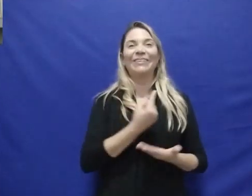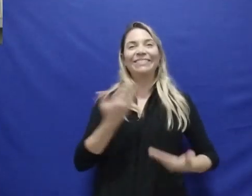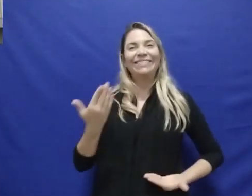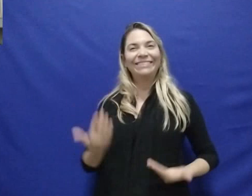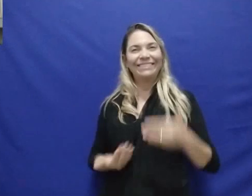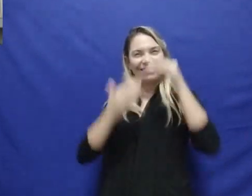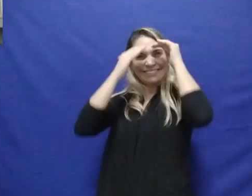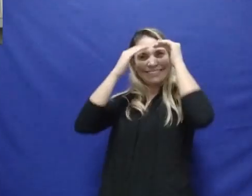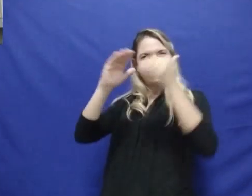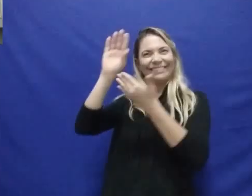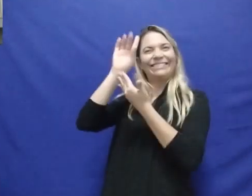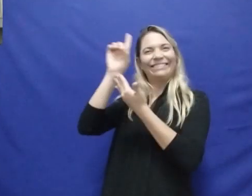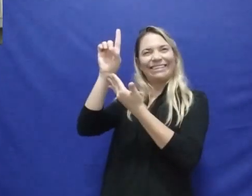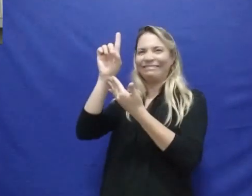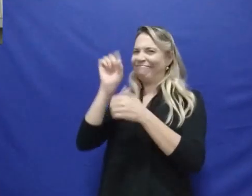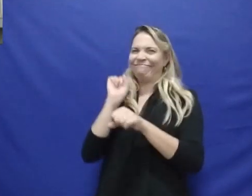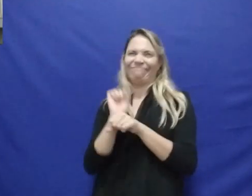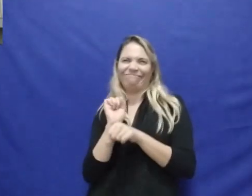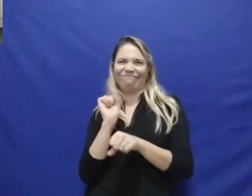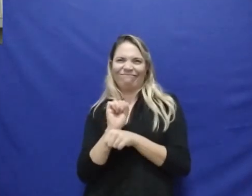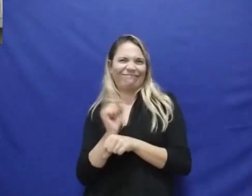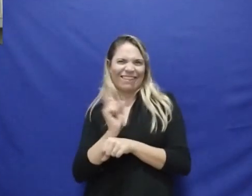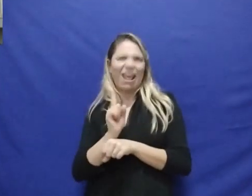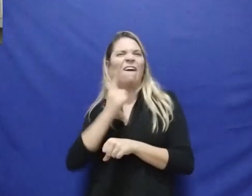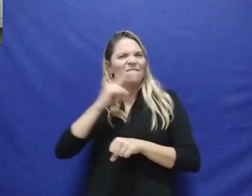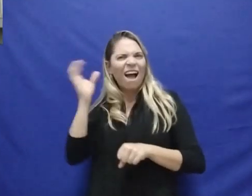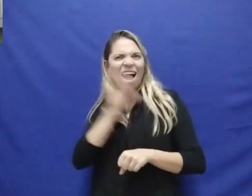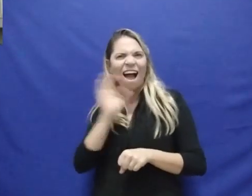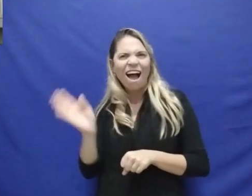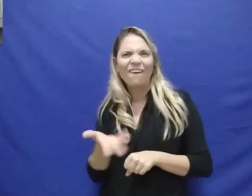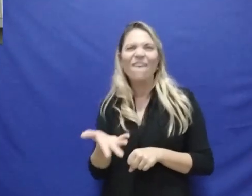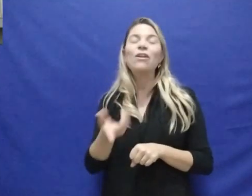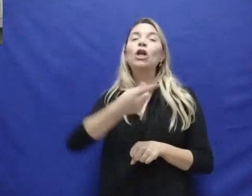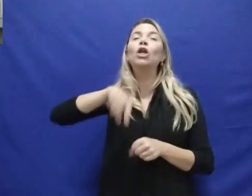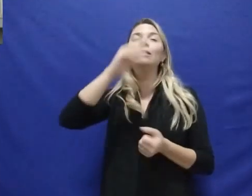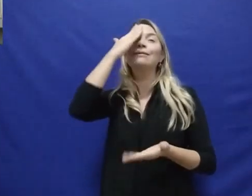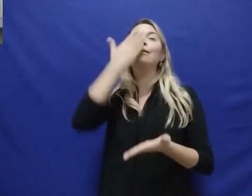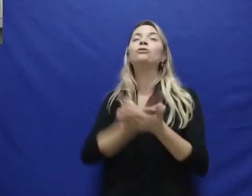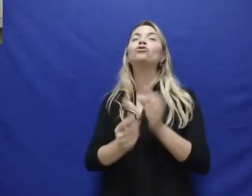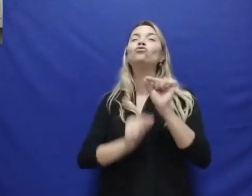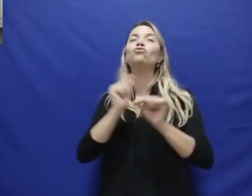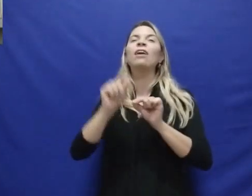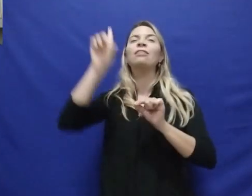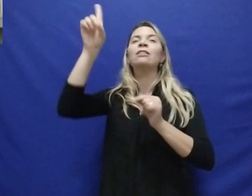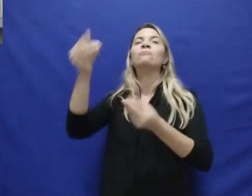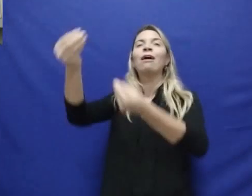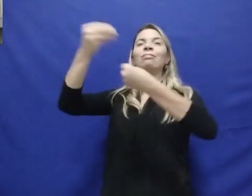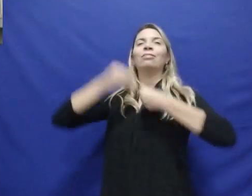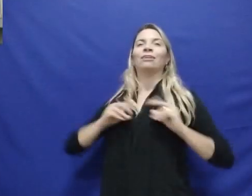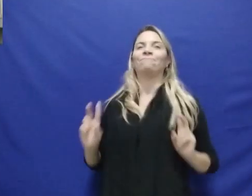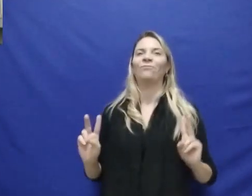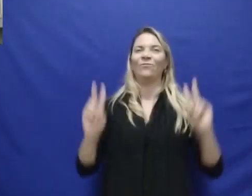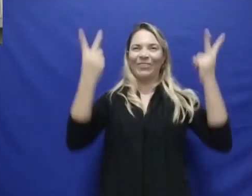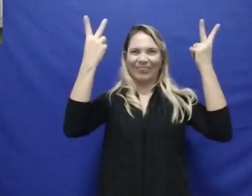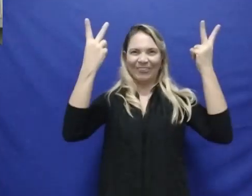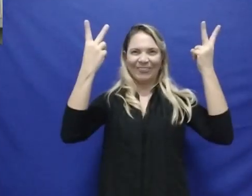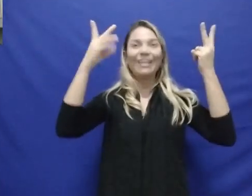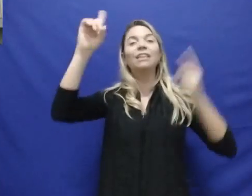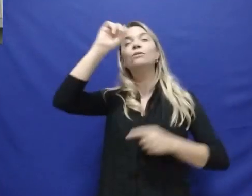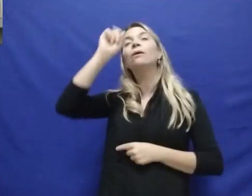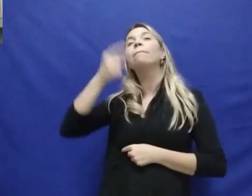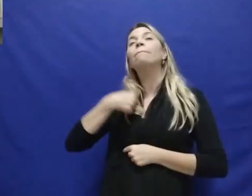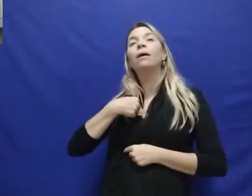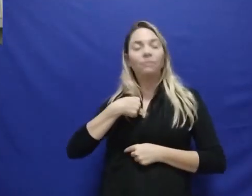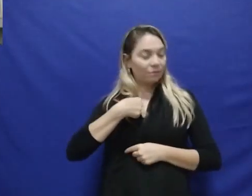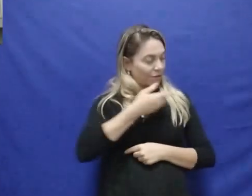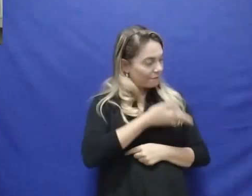semear e também é hora de colher. Lá no passado, Jesus disse isso. A palavra dele, que não perde